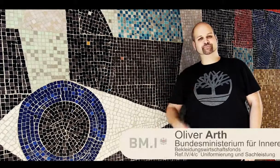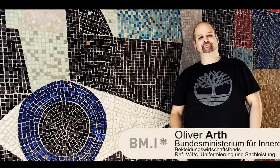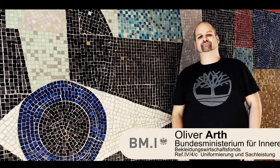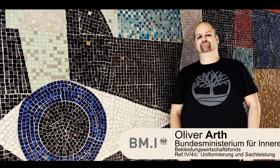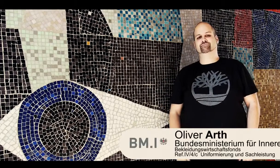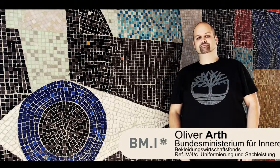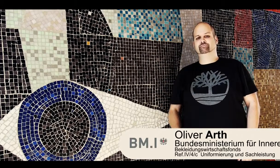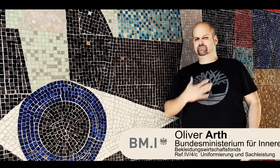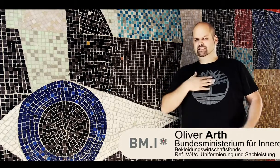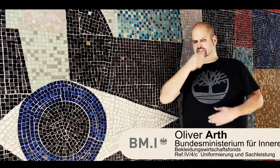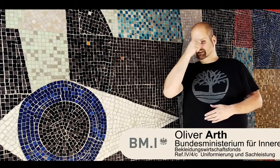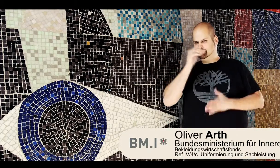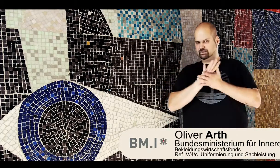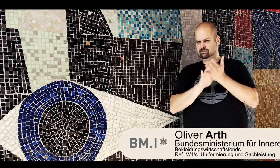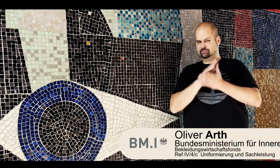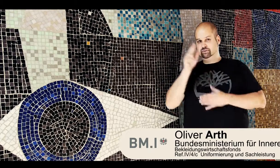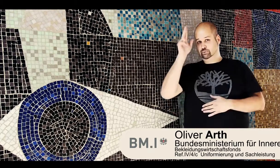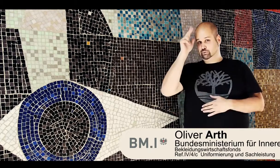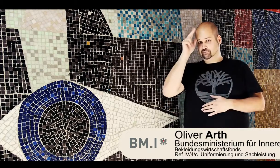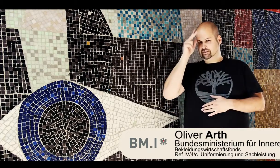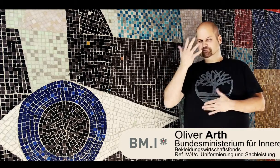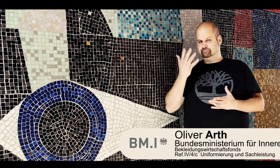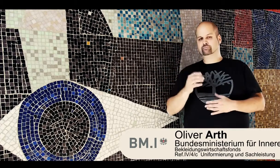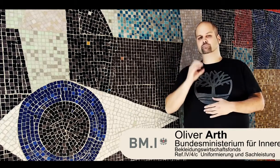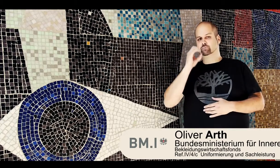Hallo, mein Name ist Oliver Arndt.